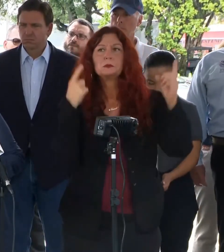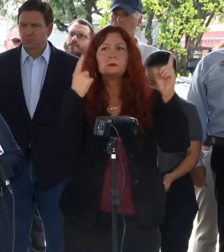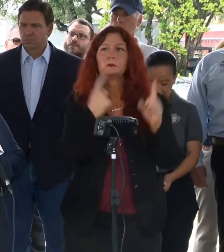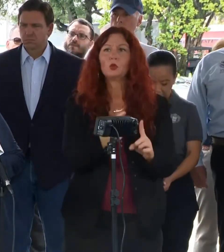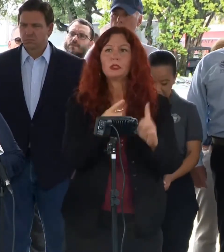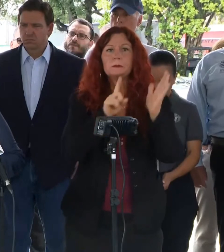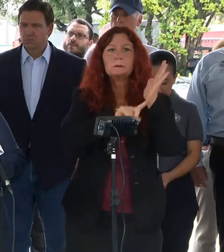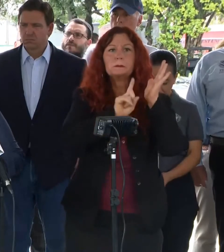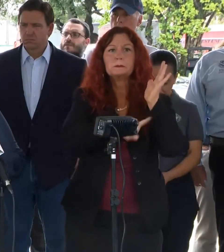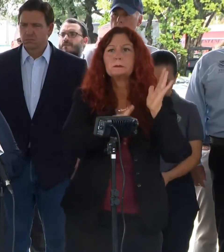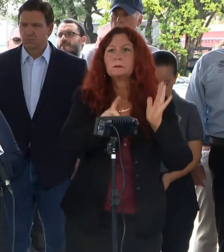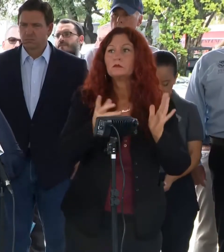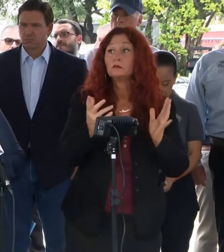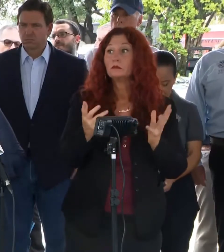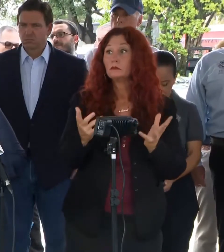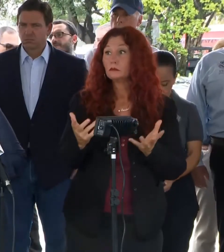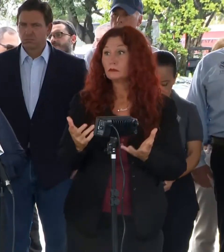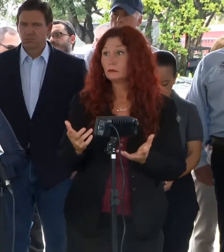seek?